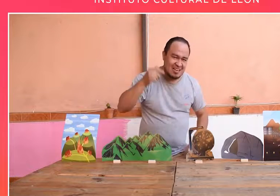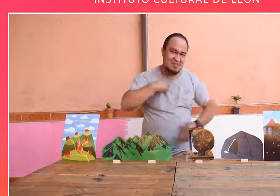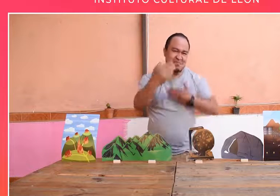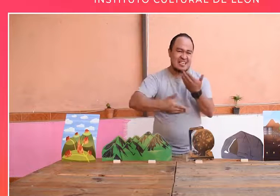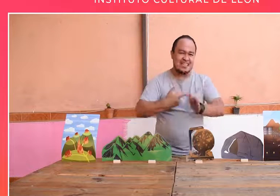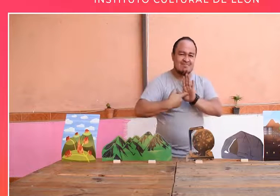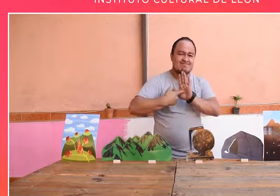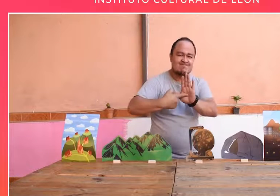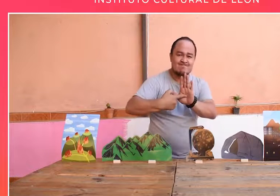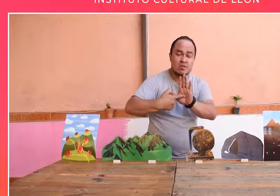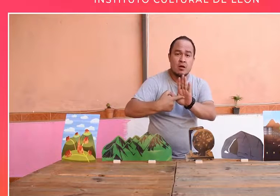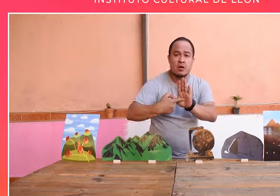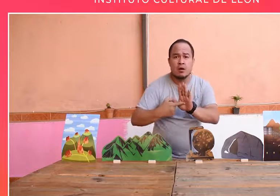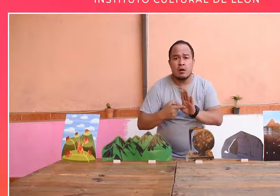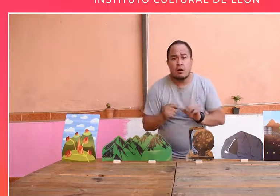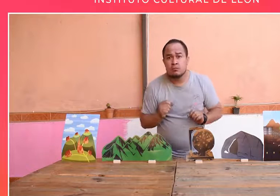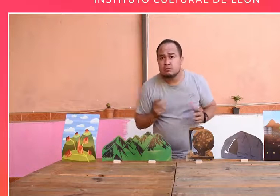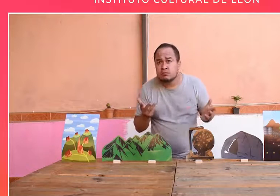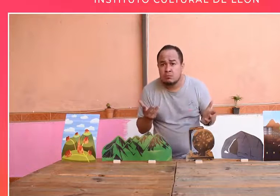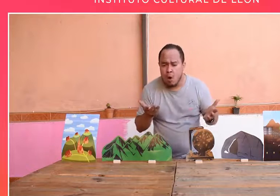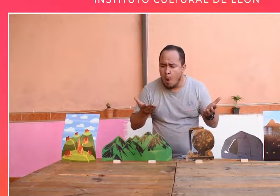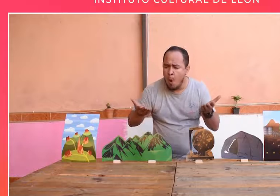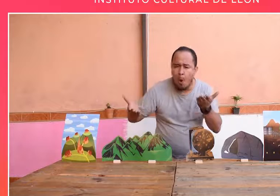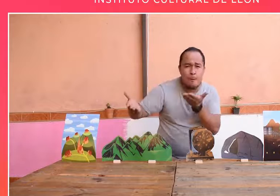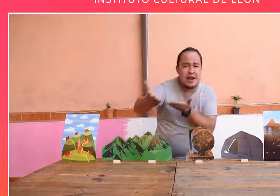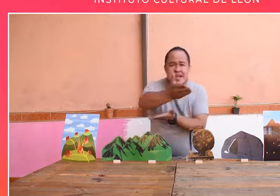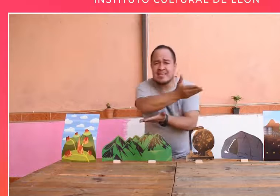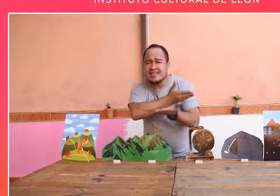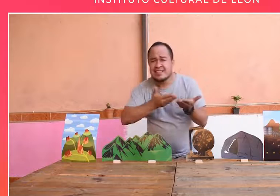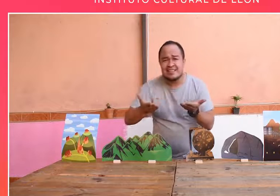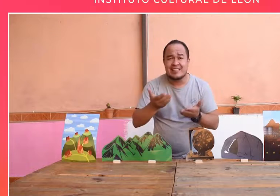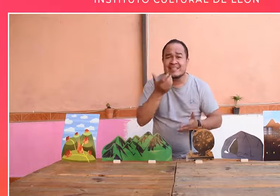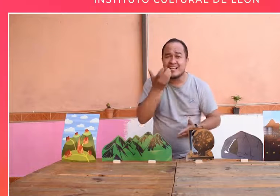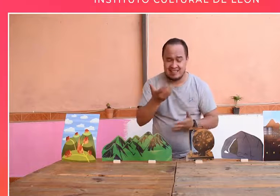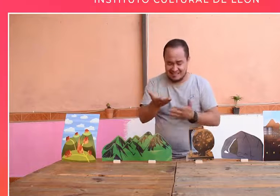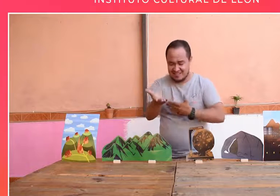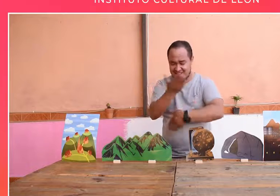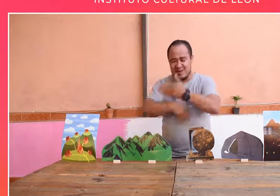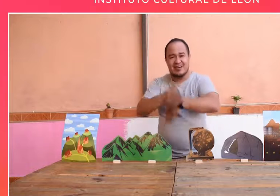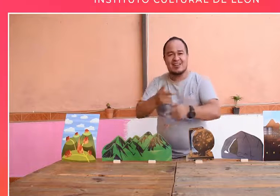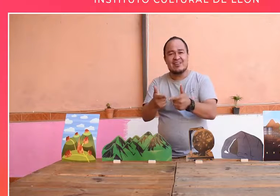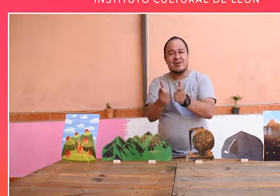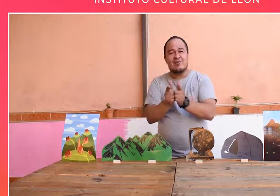soy actor sordo del grupo Enseña Teatro.